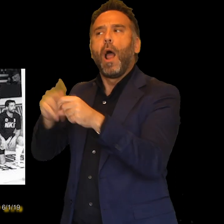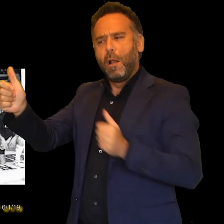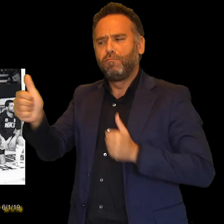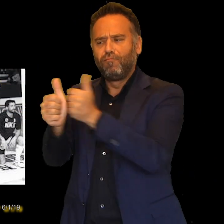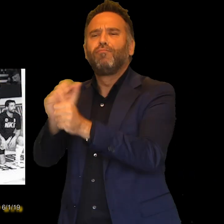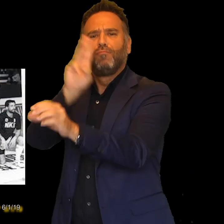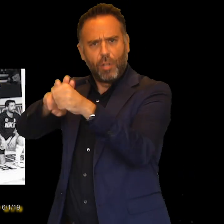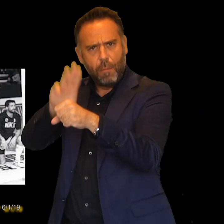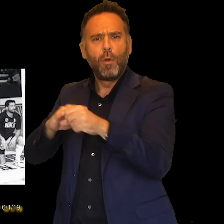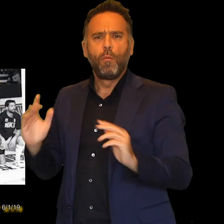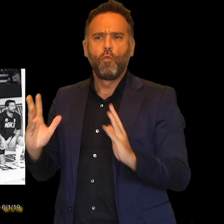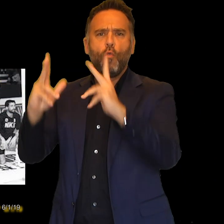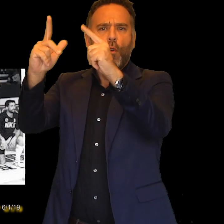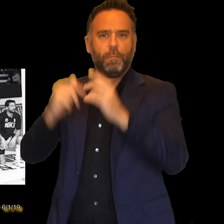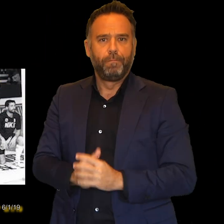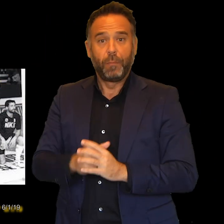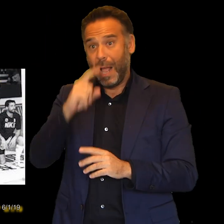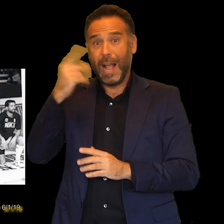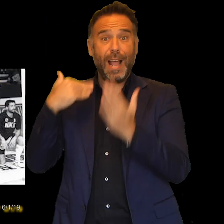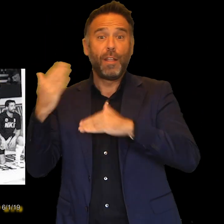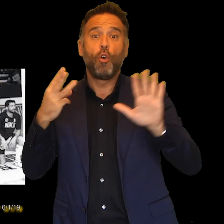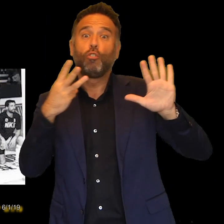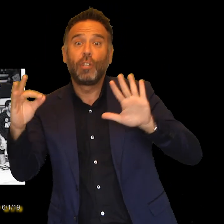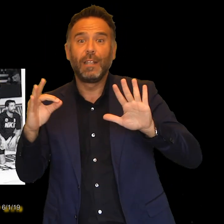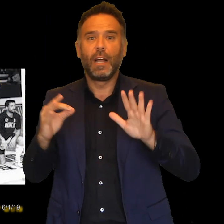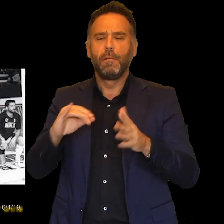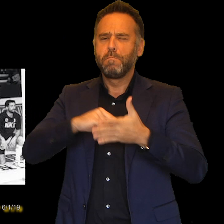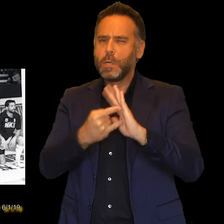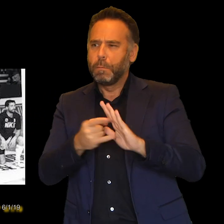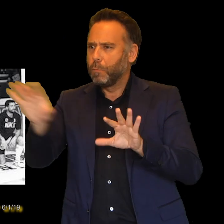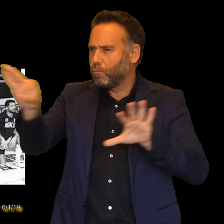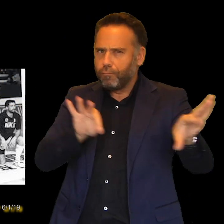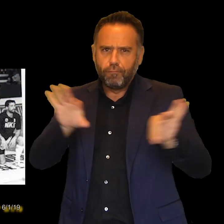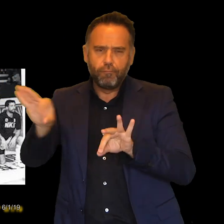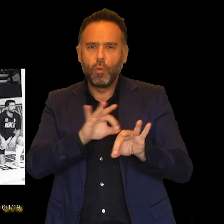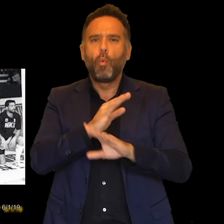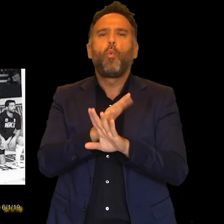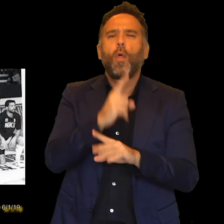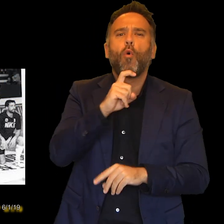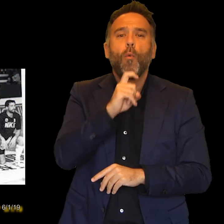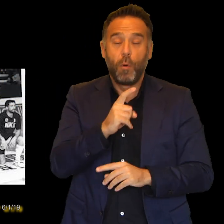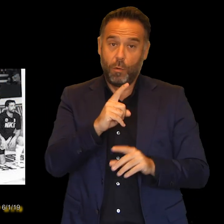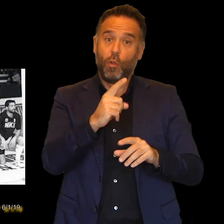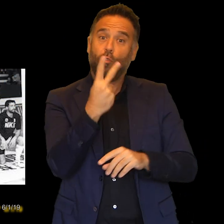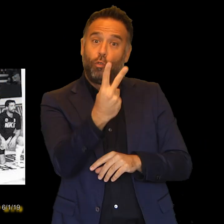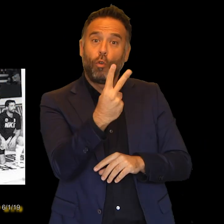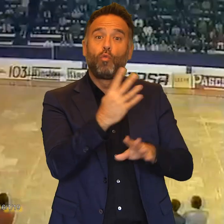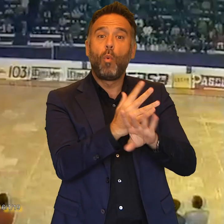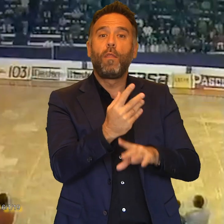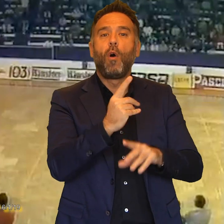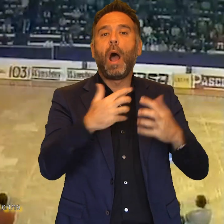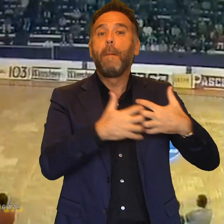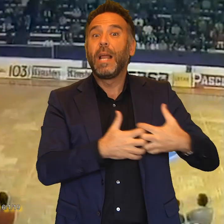En el baloncesto de los 80, la planificación de las plantillas se diseñaba a partir de una potente pareja interior